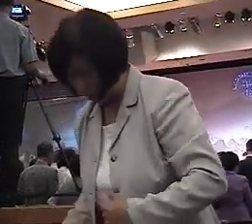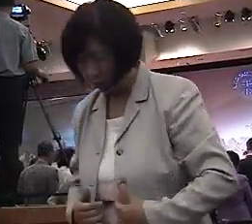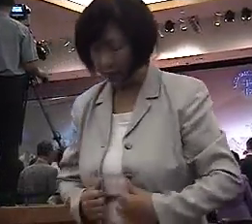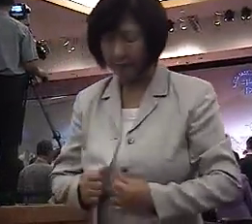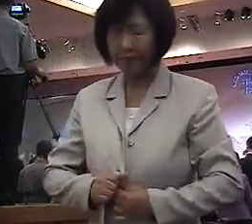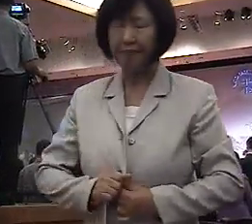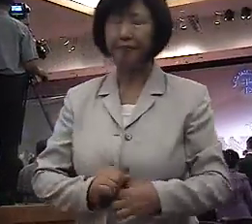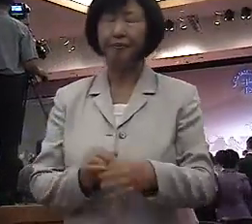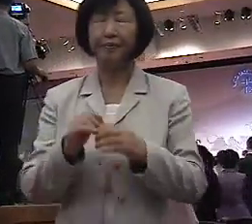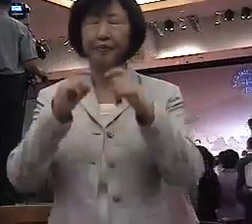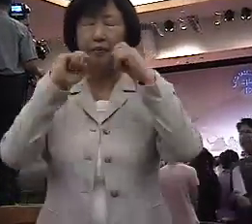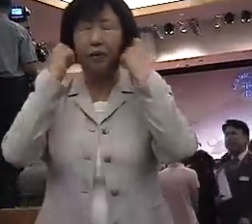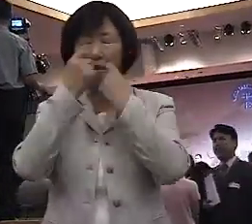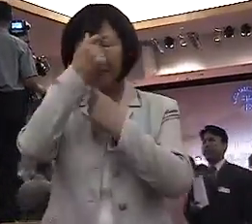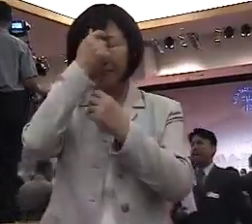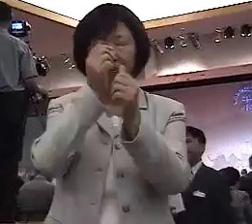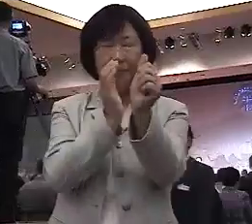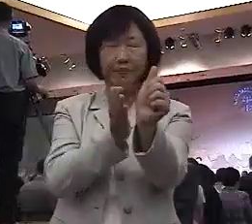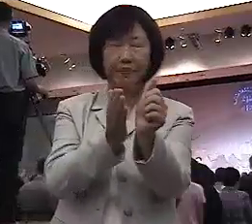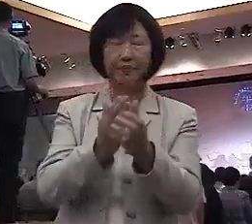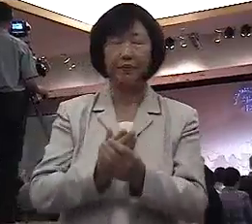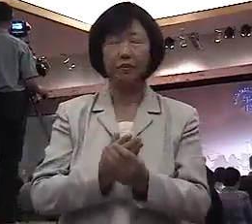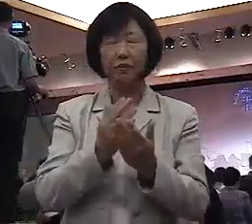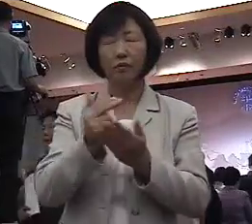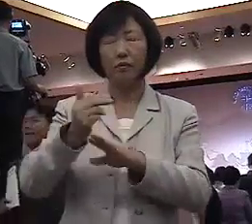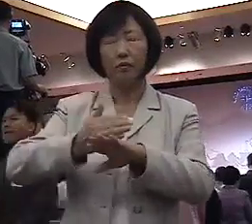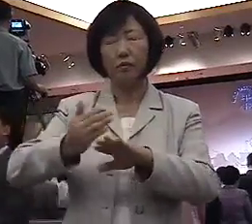함께 기도합니다.